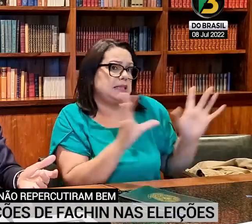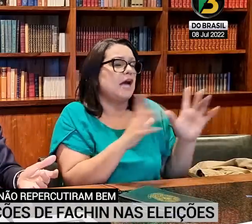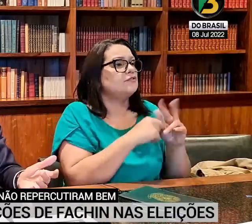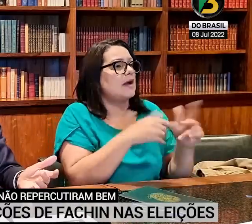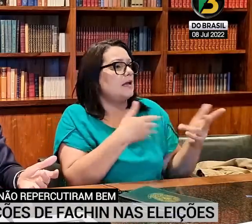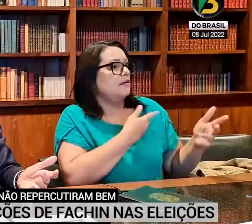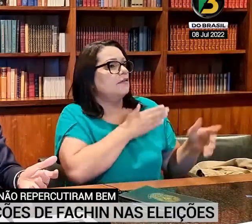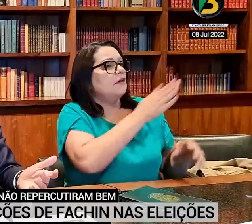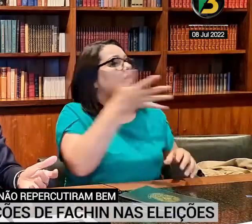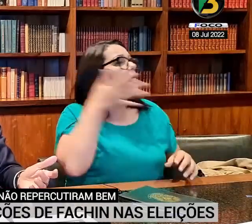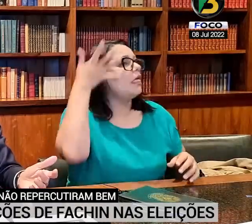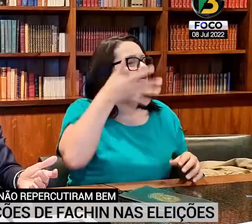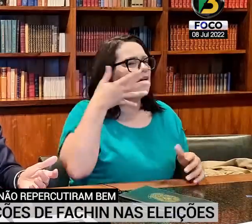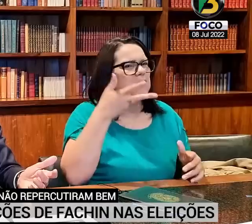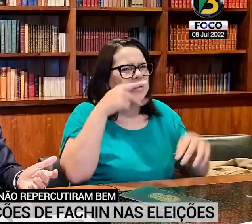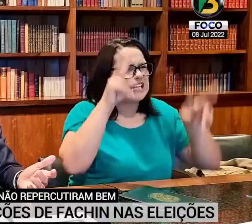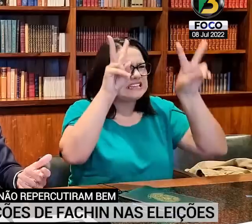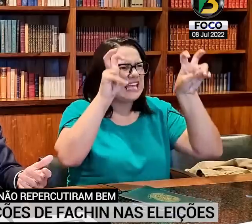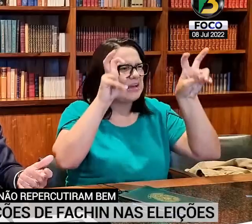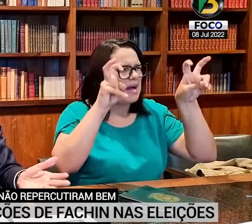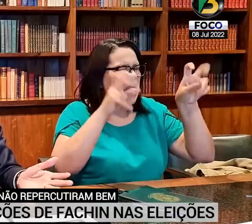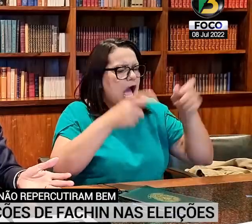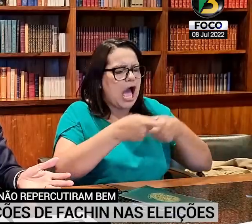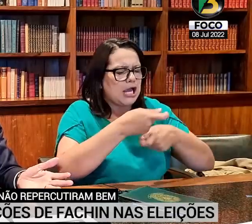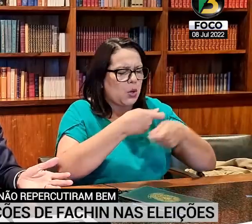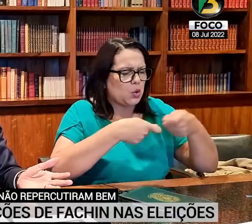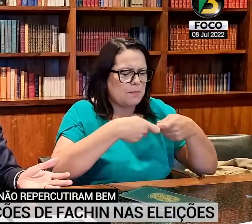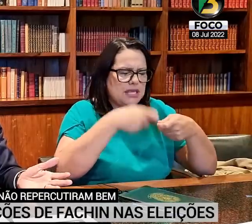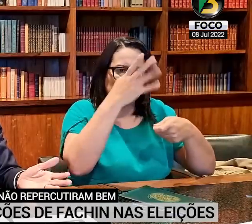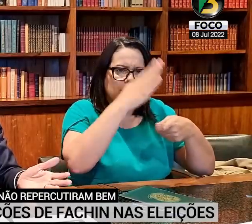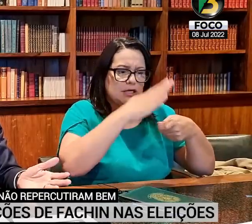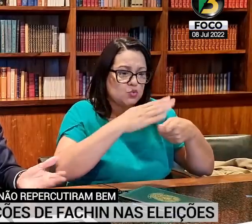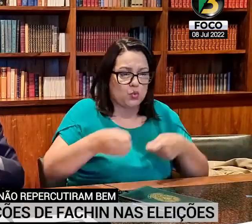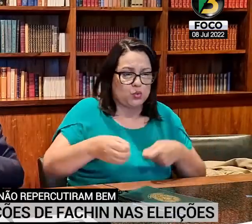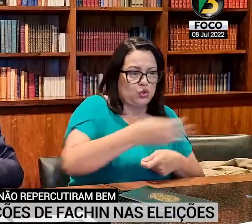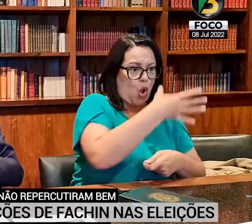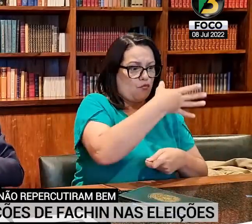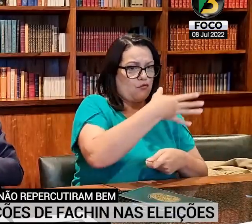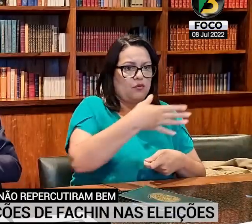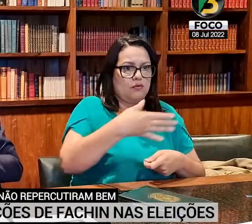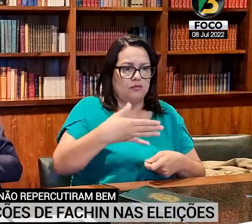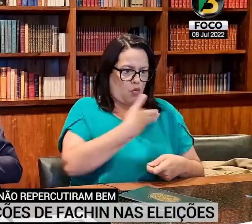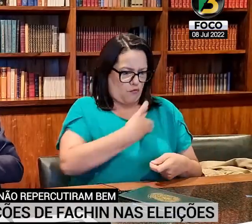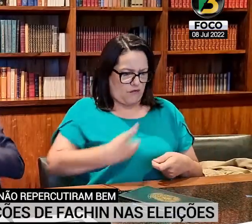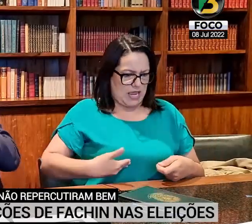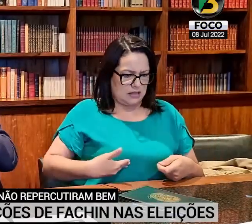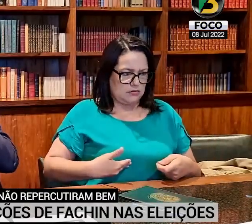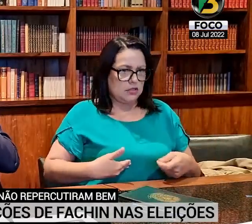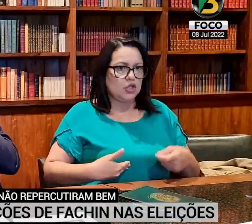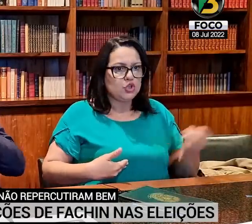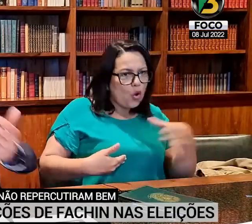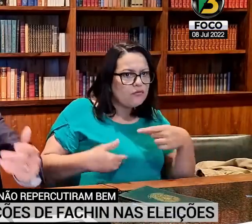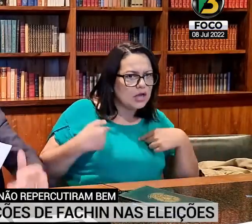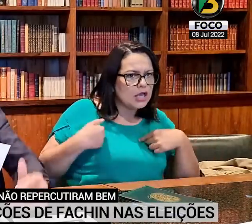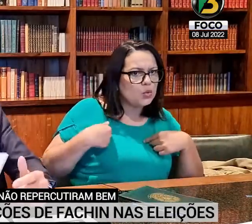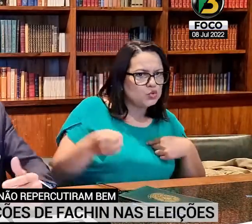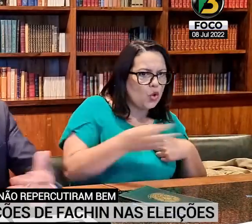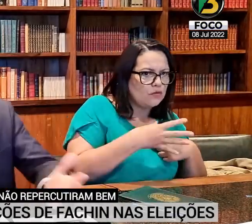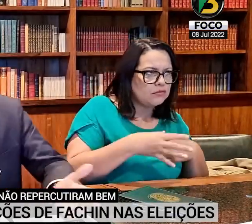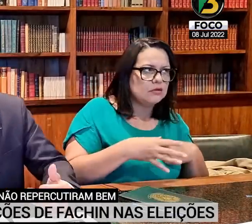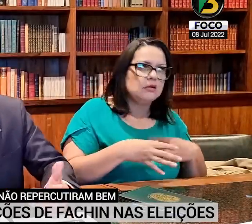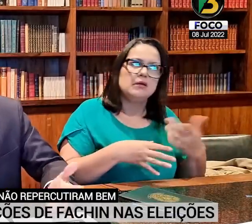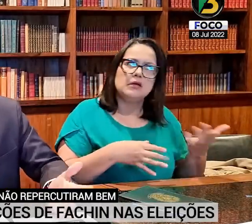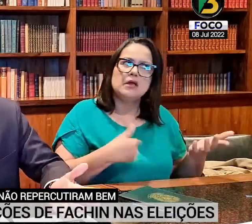participar do evento a economia do Brasil com o novo governo é o novo governo pode ser nós uma seria